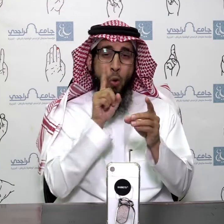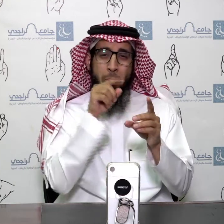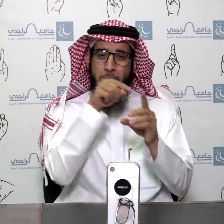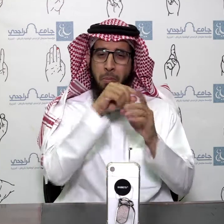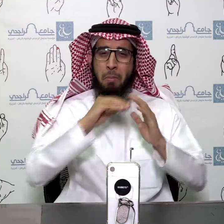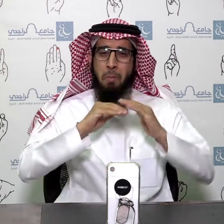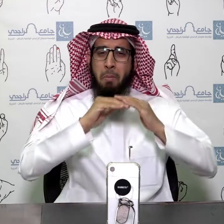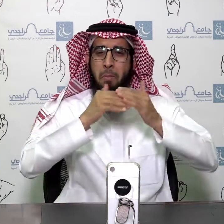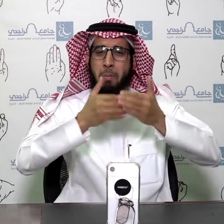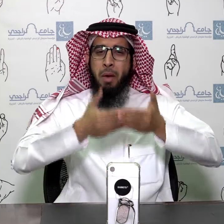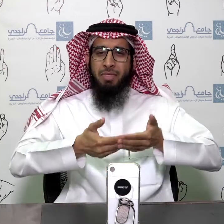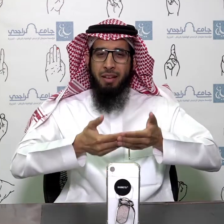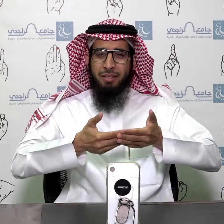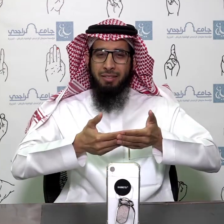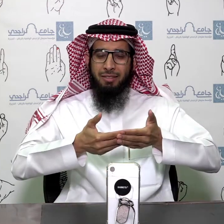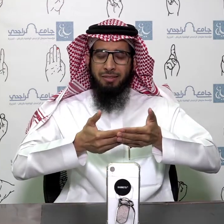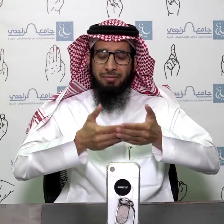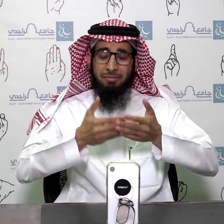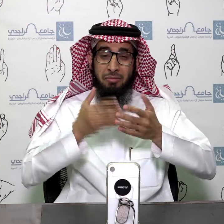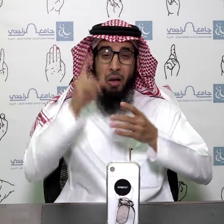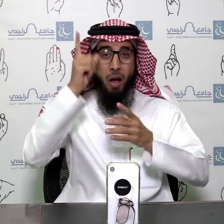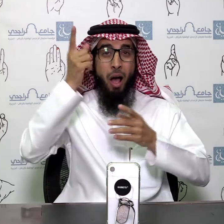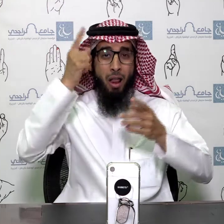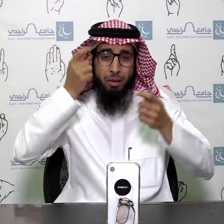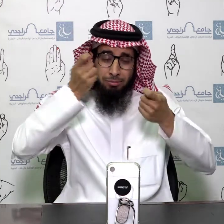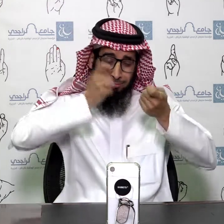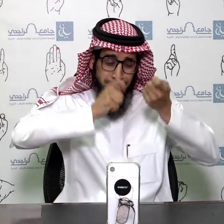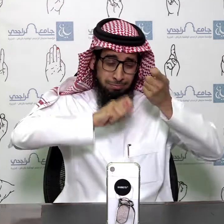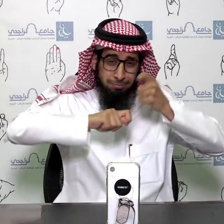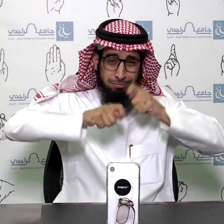وتكونت في أحشائها، ورضعت من ثديها،